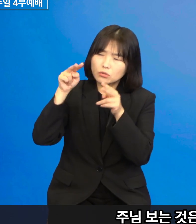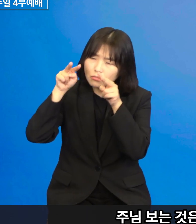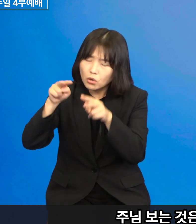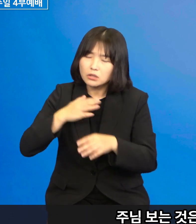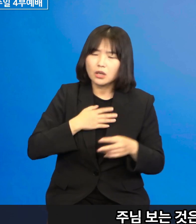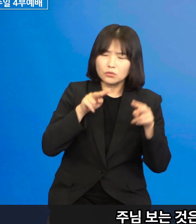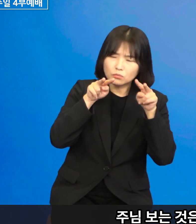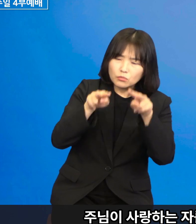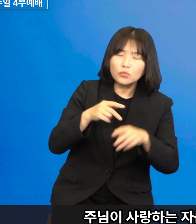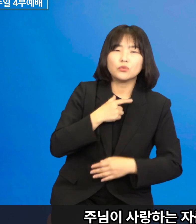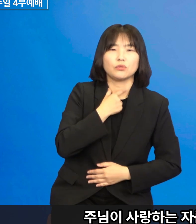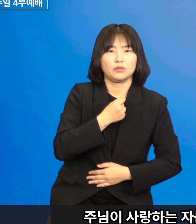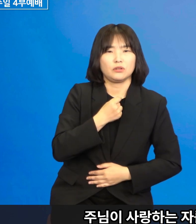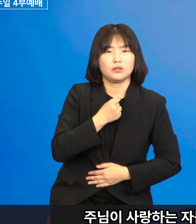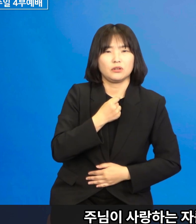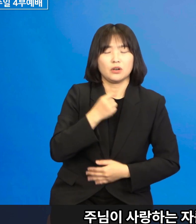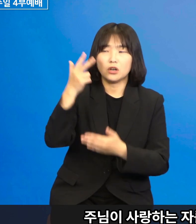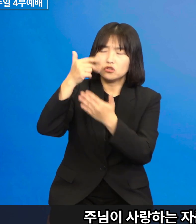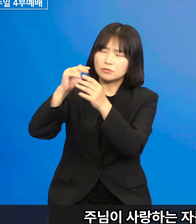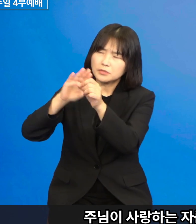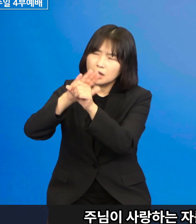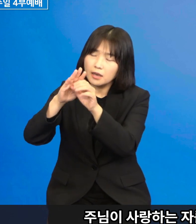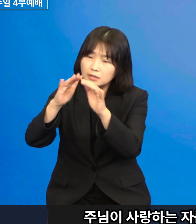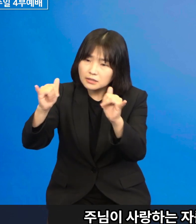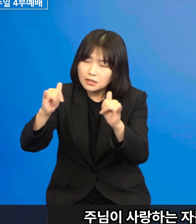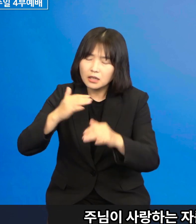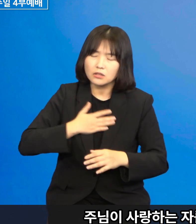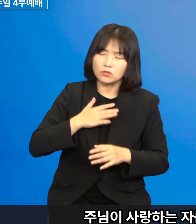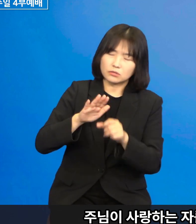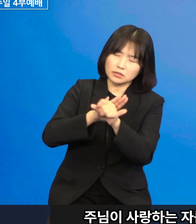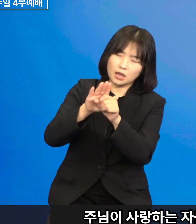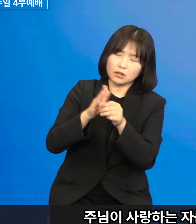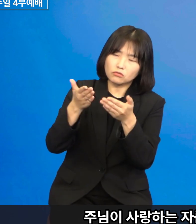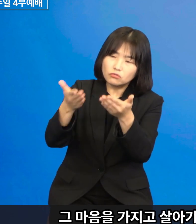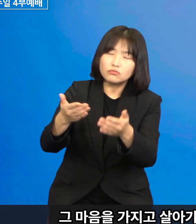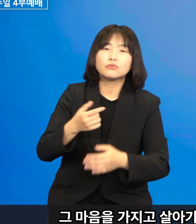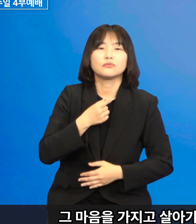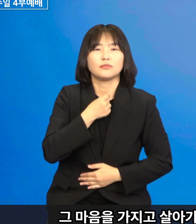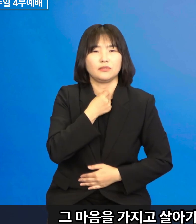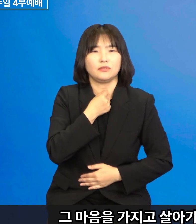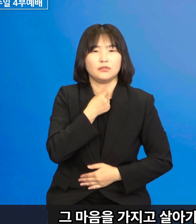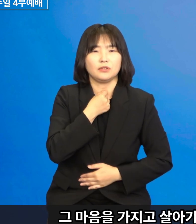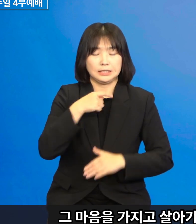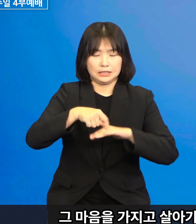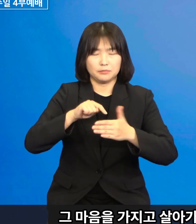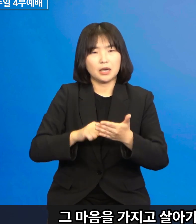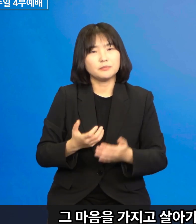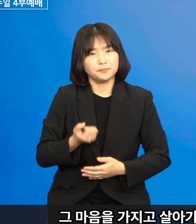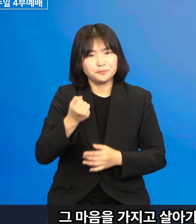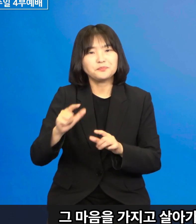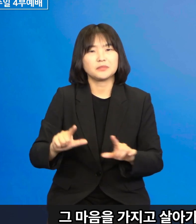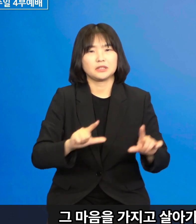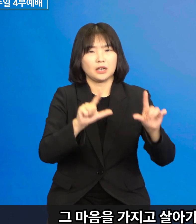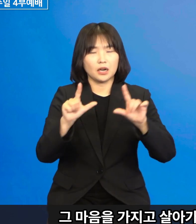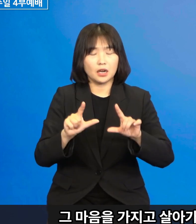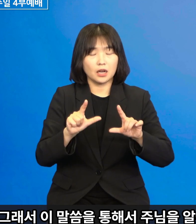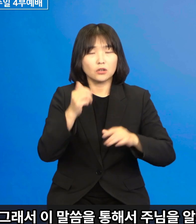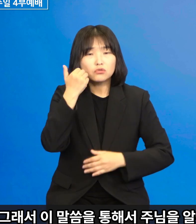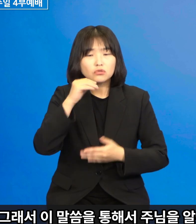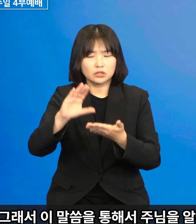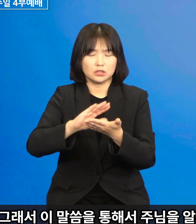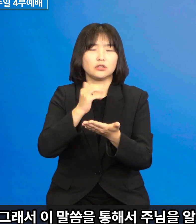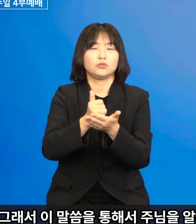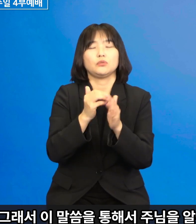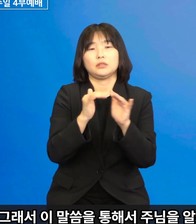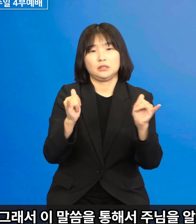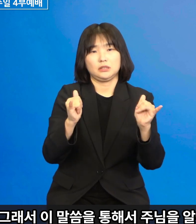원하고, 주님이 사랑하는 자를 저도 사랑하기를 원합니다. 그 마음을 가지고 살아가는 것이 그리스도인 아닙니까? 그래서